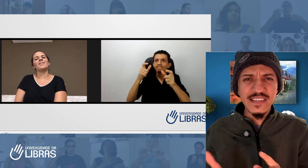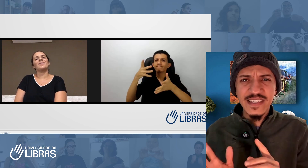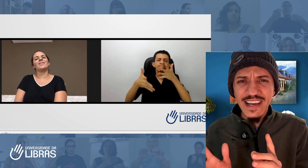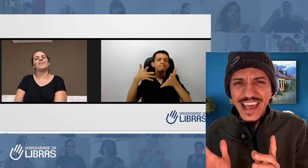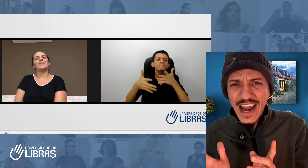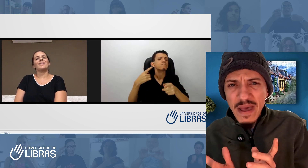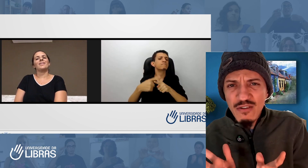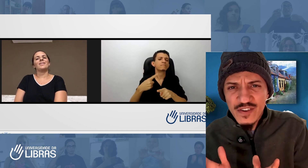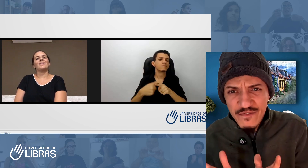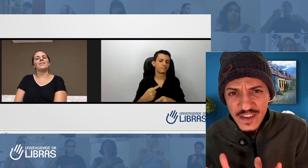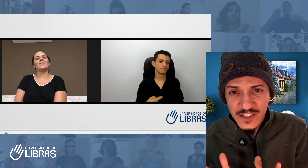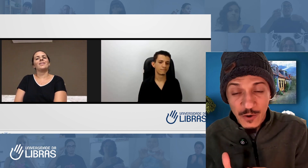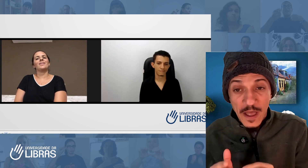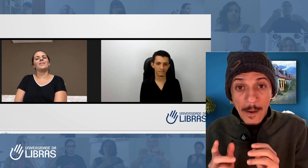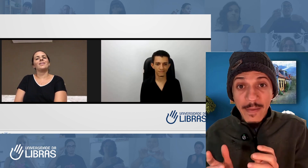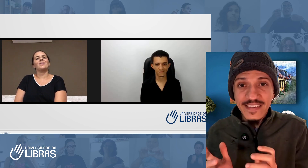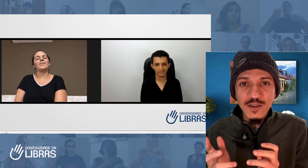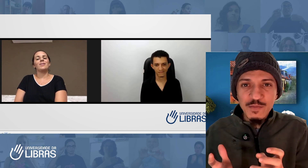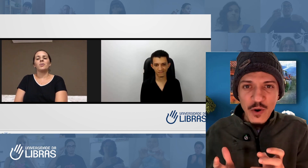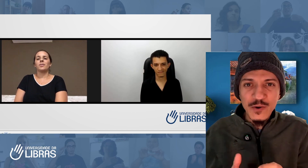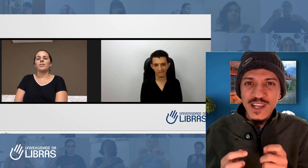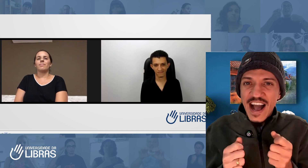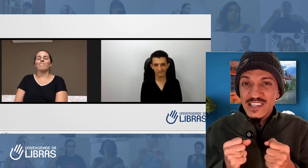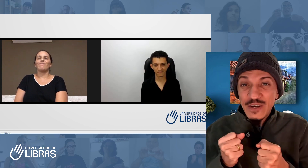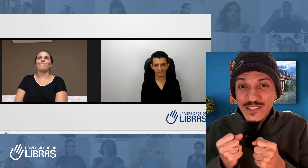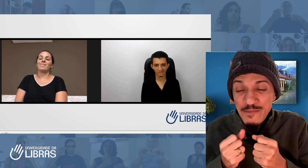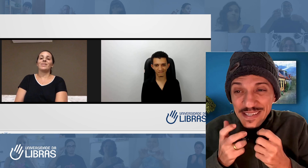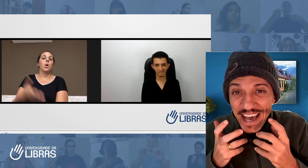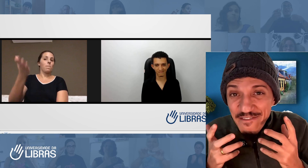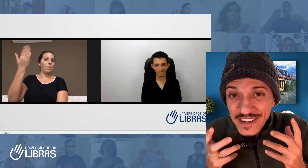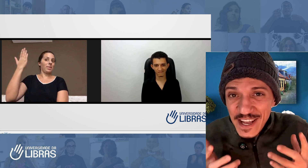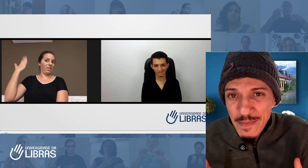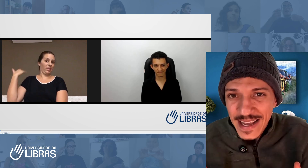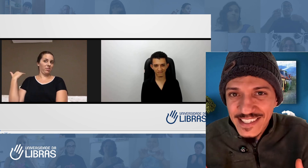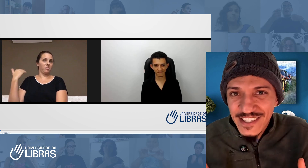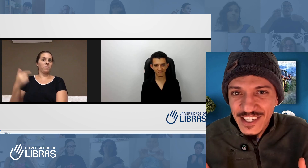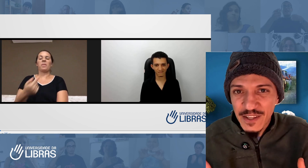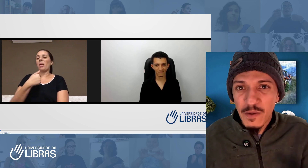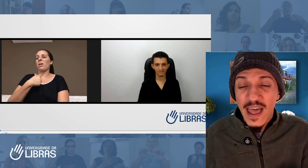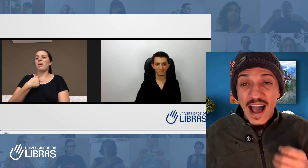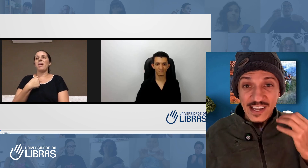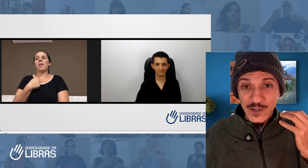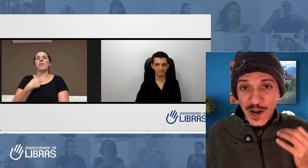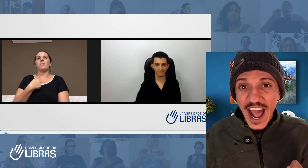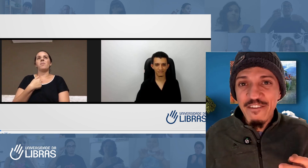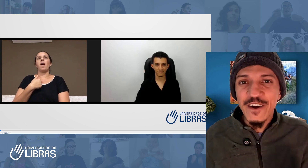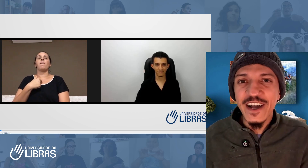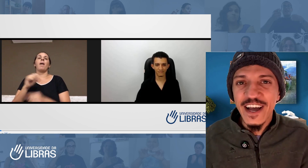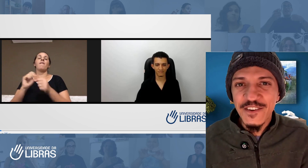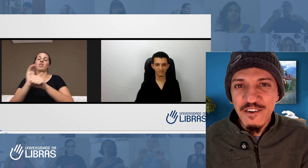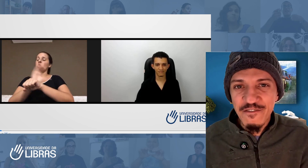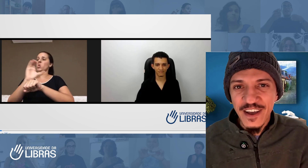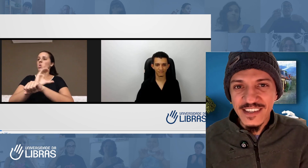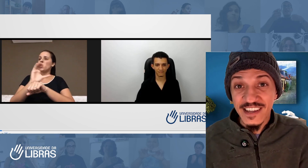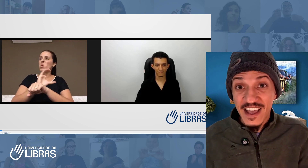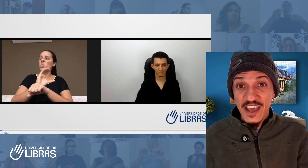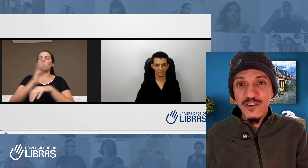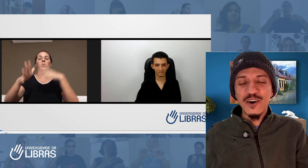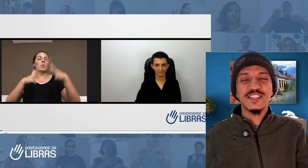que era meio difícil, mas aos poucos as coisas começaram a fazer mais sentido. A Soraya foi ganhando confiança e hoje